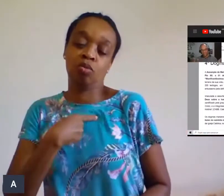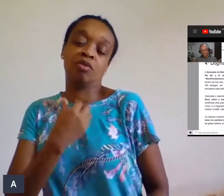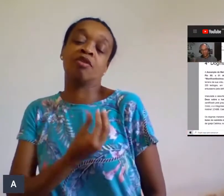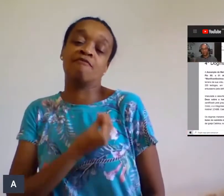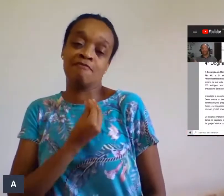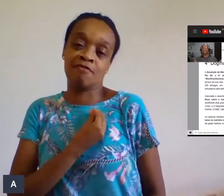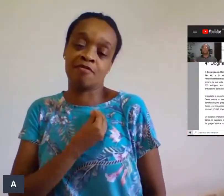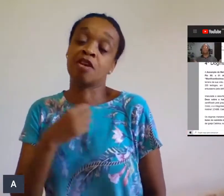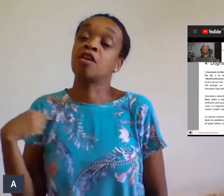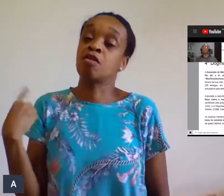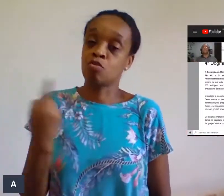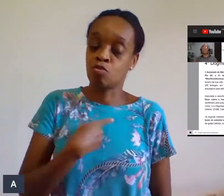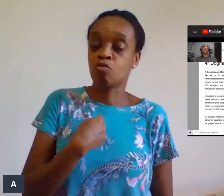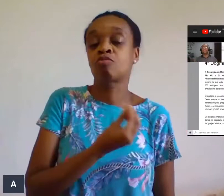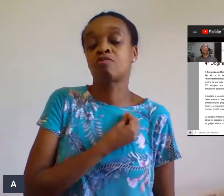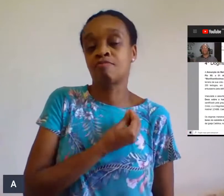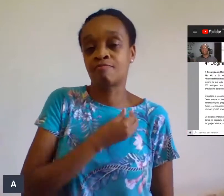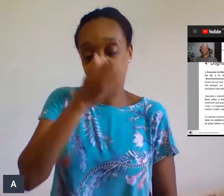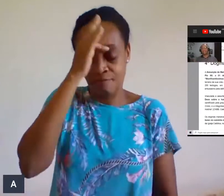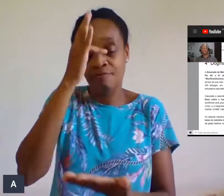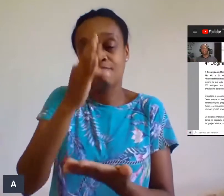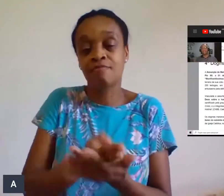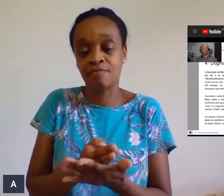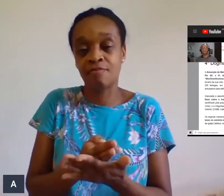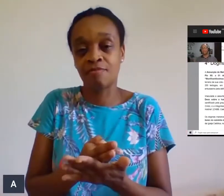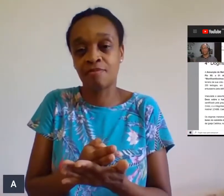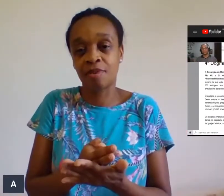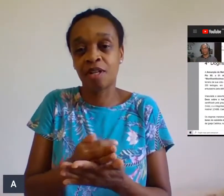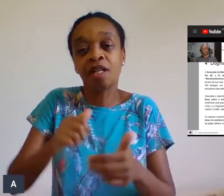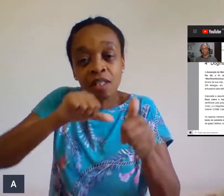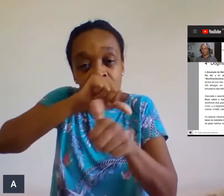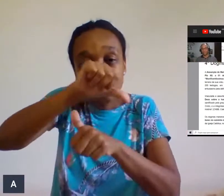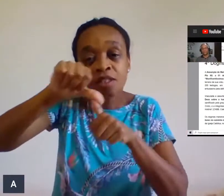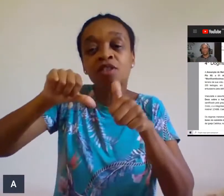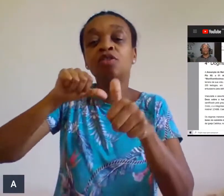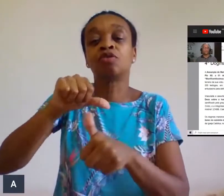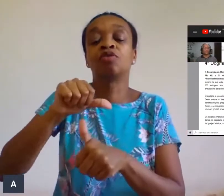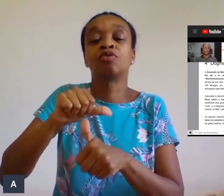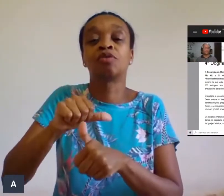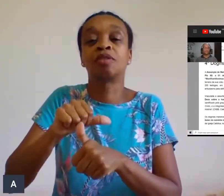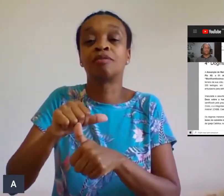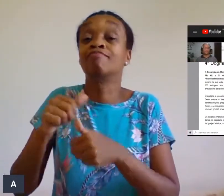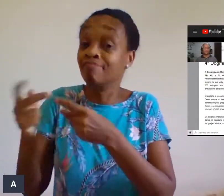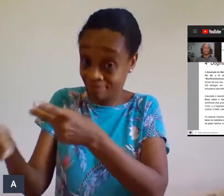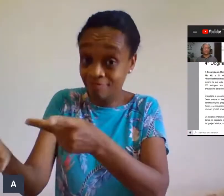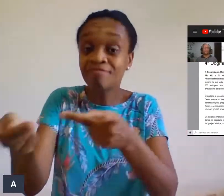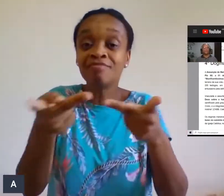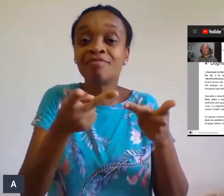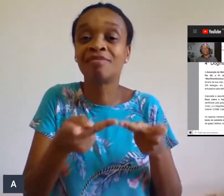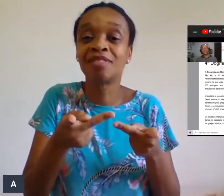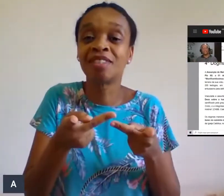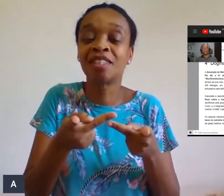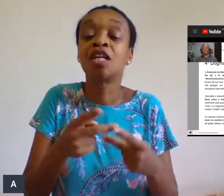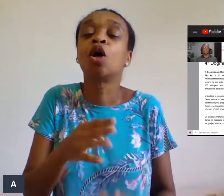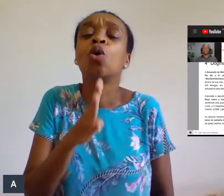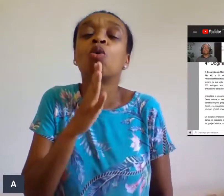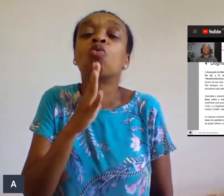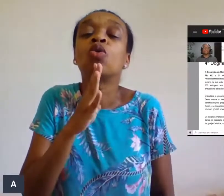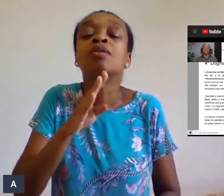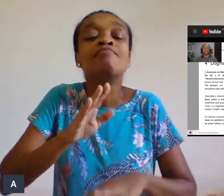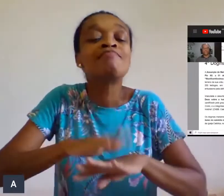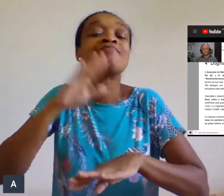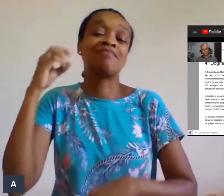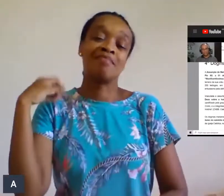caminhar e tornam esse caminhar seguro. E eu te convido a conhecer mais de